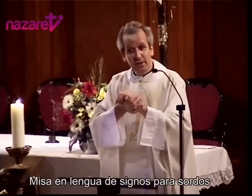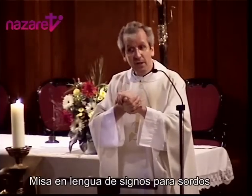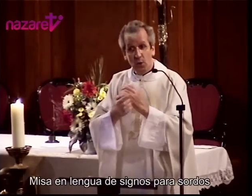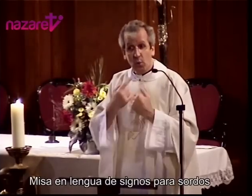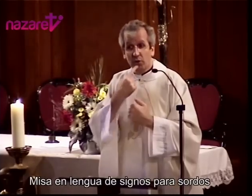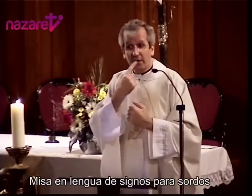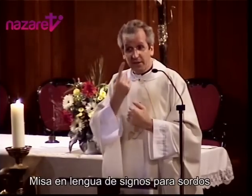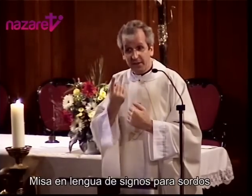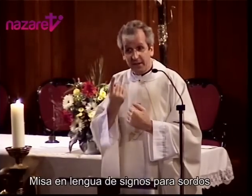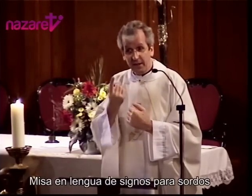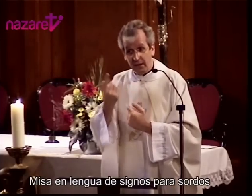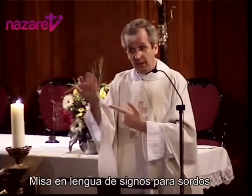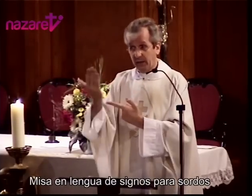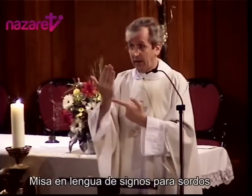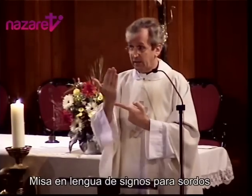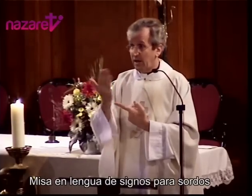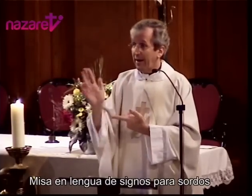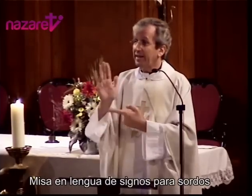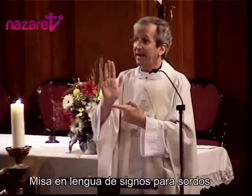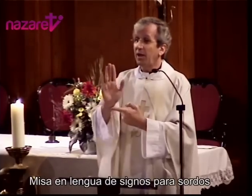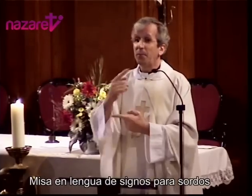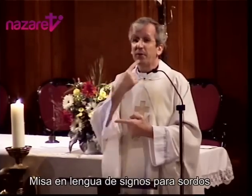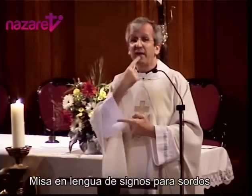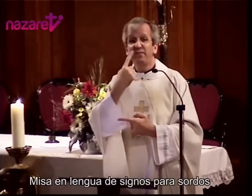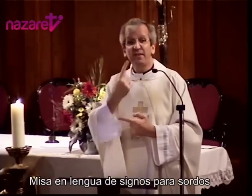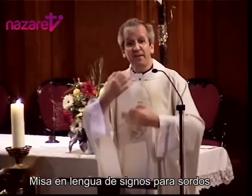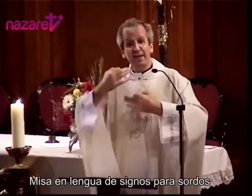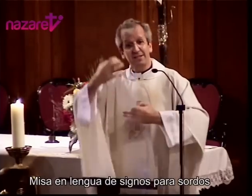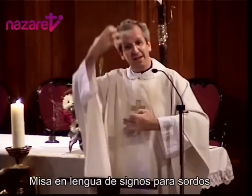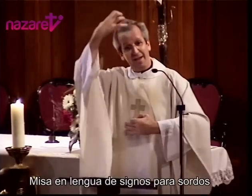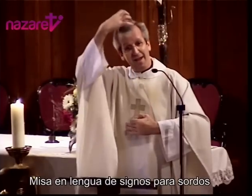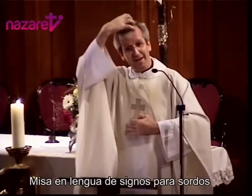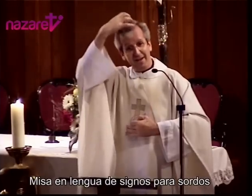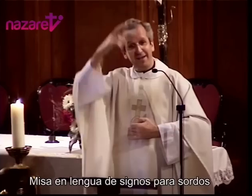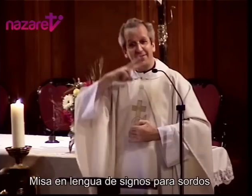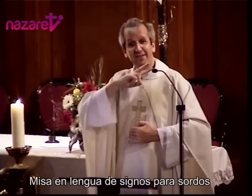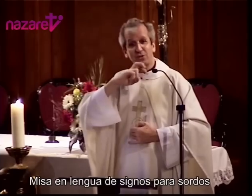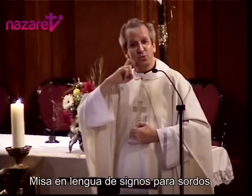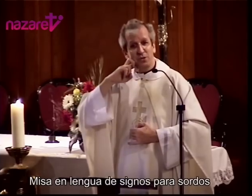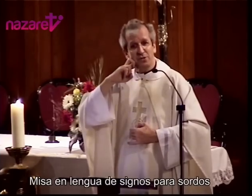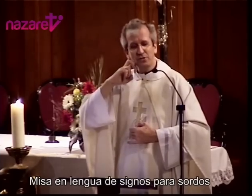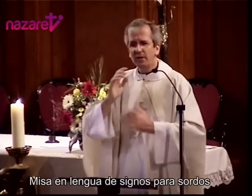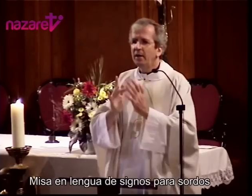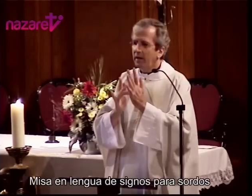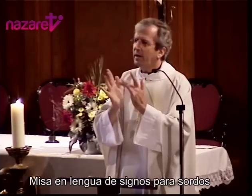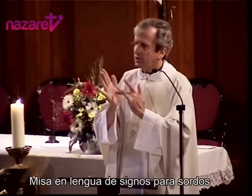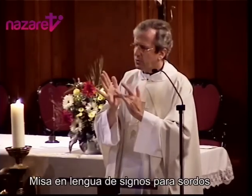cuando le dice que se lo han entregado porque dice que es el rey de los judíos, Jesús